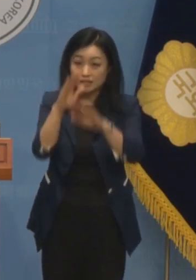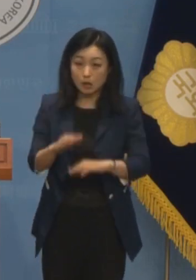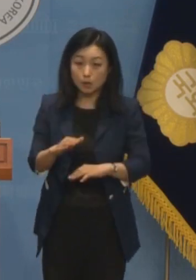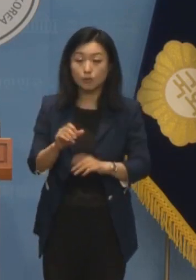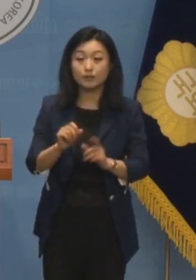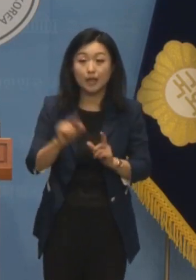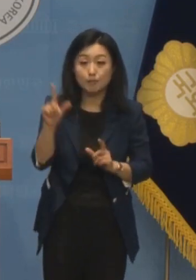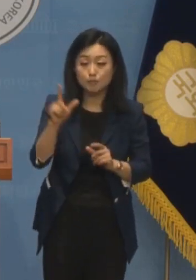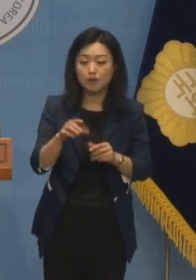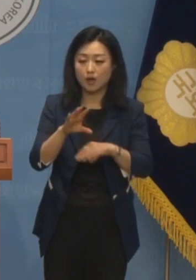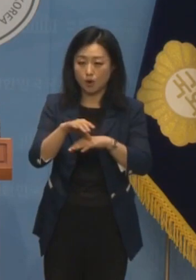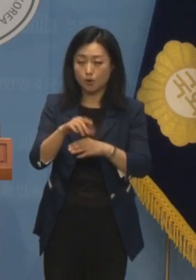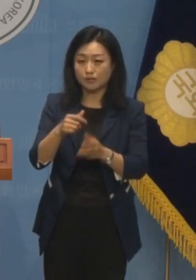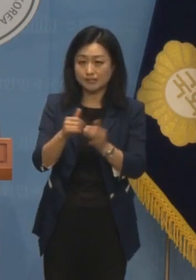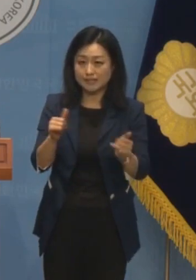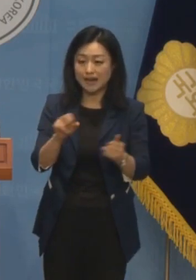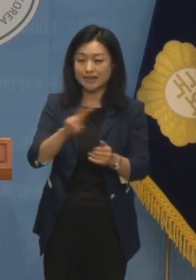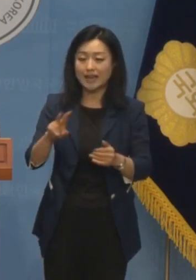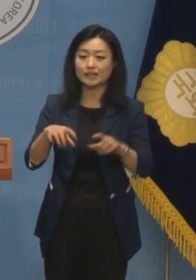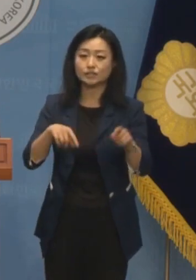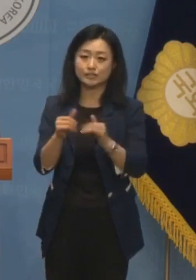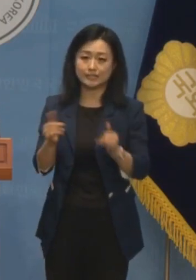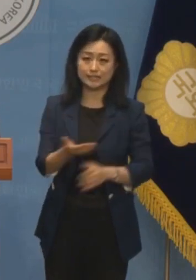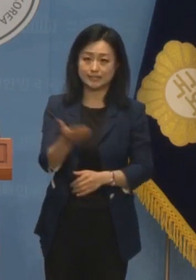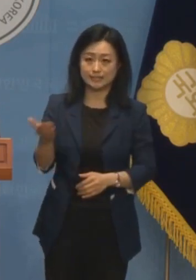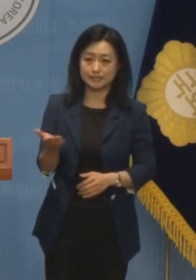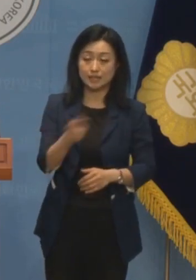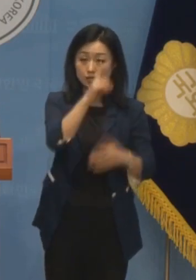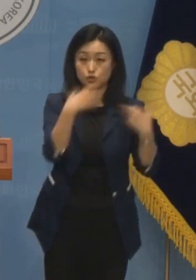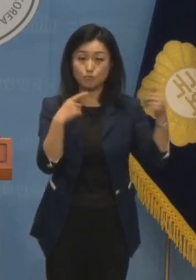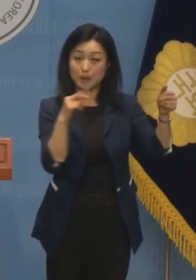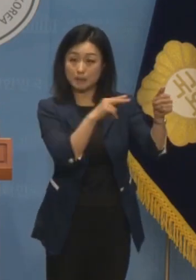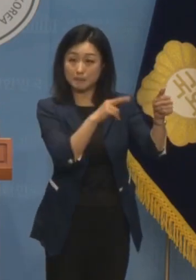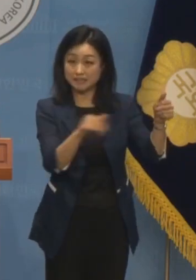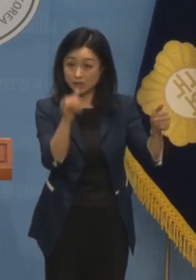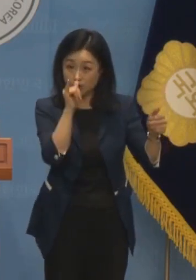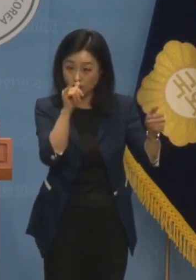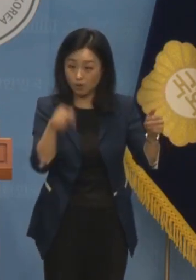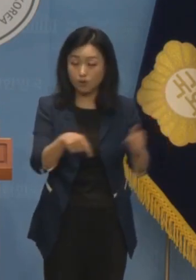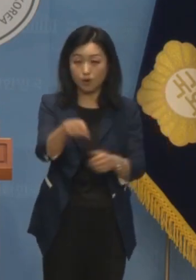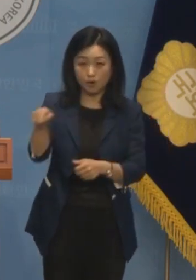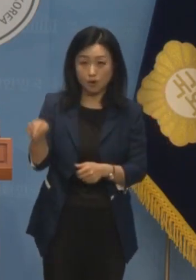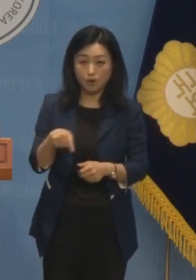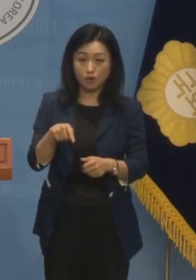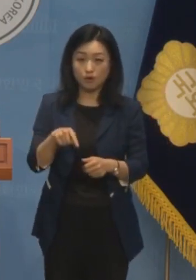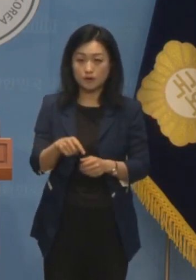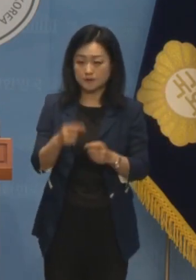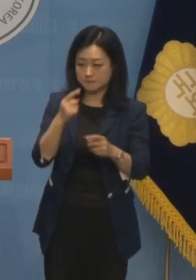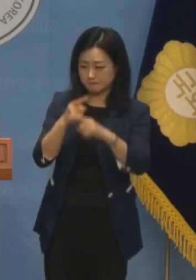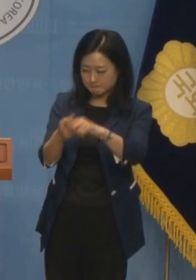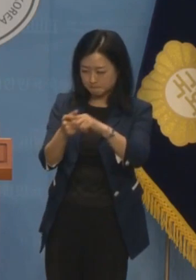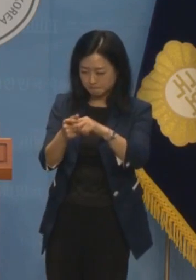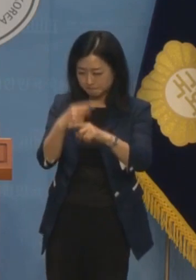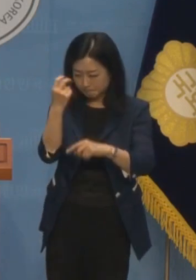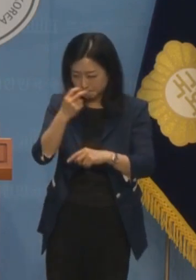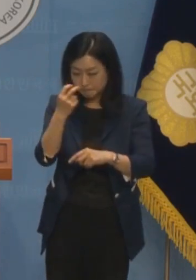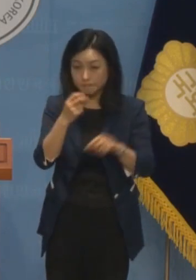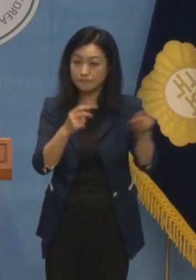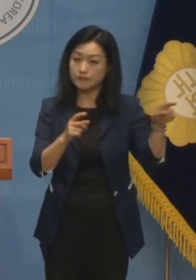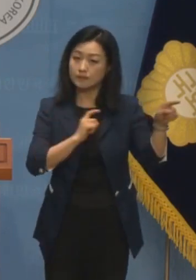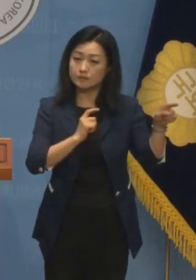주로 언론인과 야당 정치인입니다. 정부의 비판적인 언론인과 정치인을 표적 사찰한 것은 아닌지